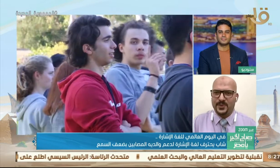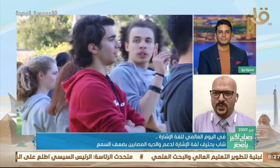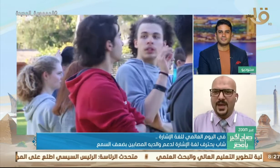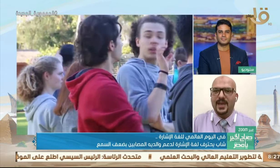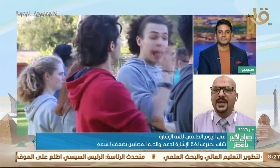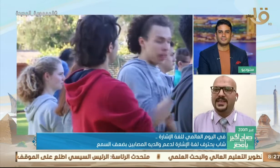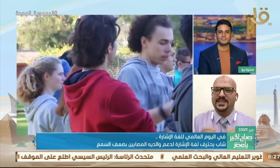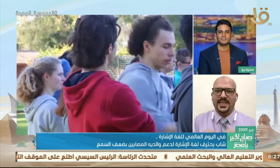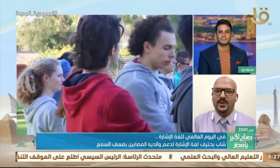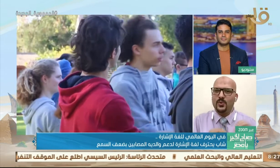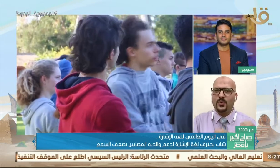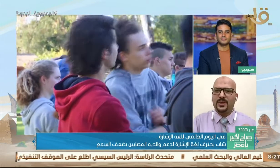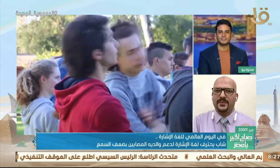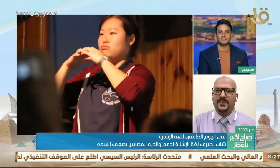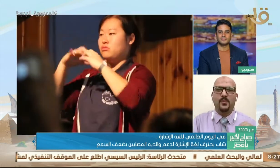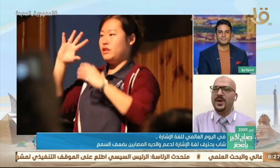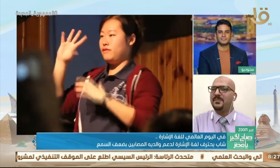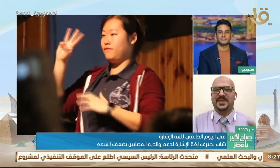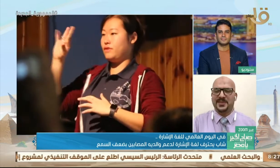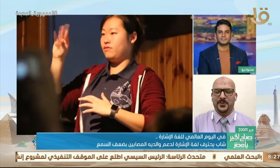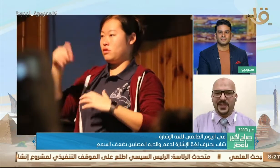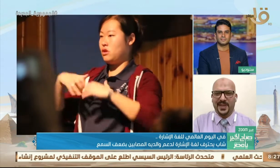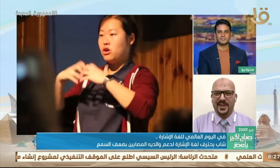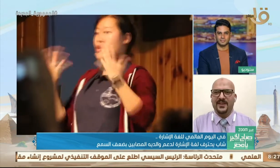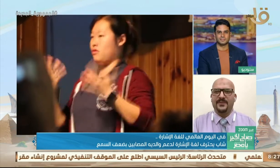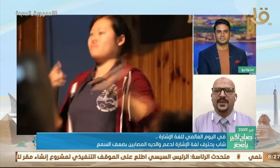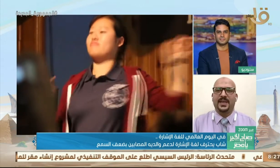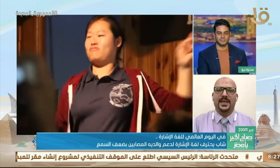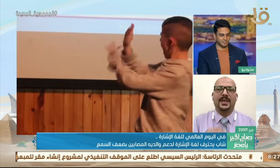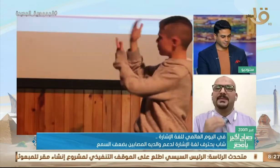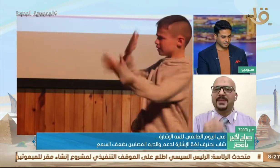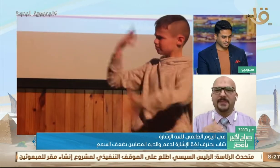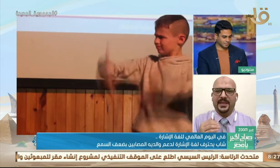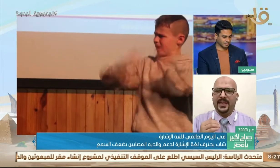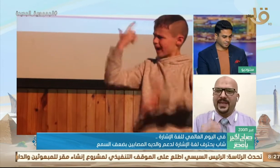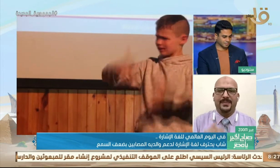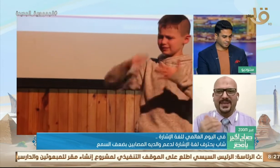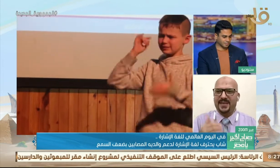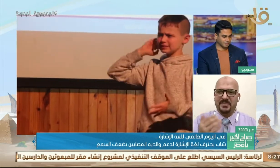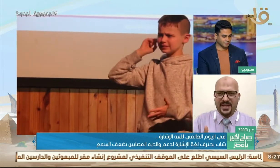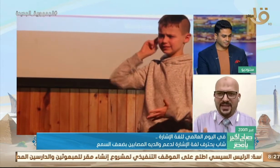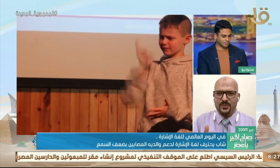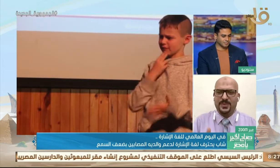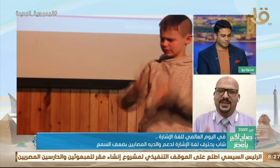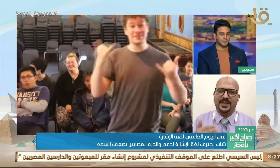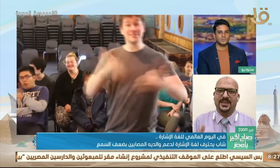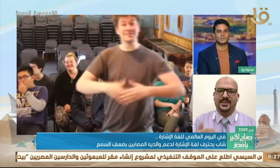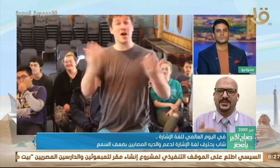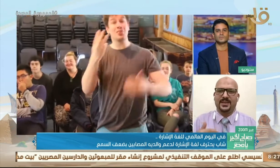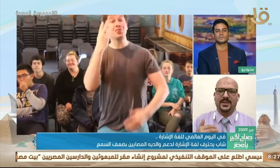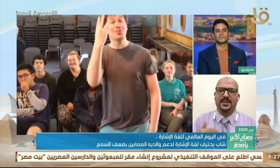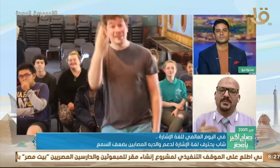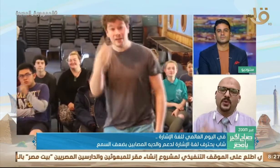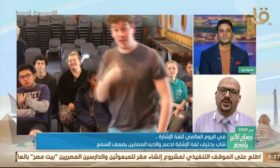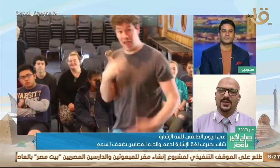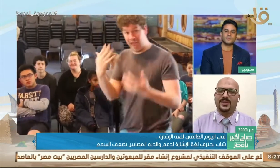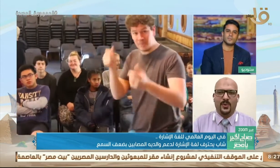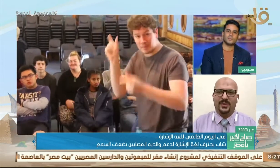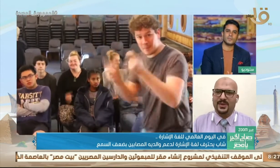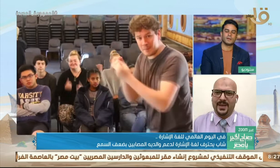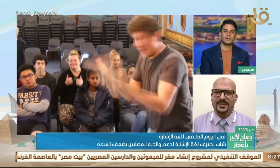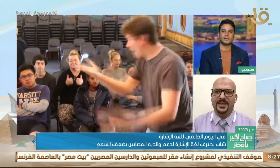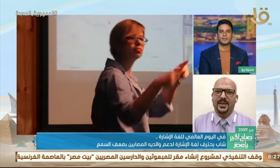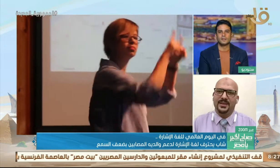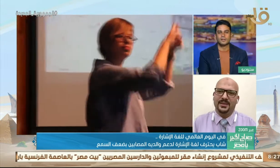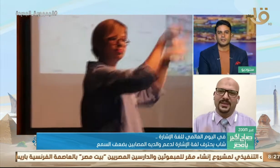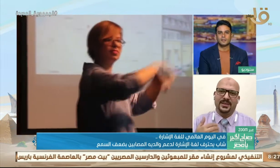للشخص نفسه احتياجه في المكالمه التليفونيه. فجت الحكايه بدات من هنا، وبعدين الموضوع